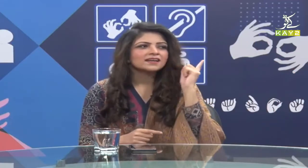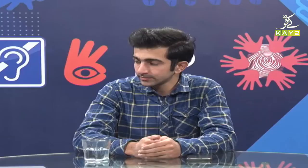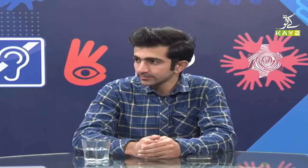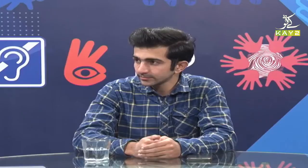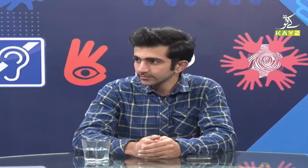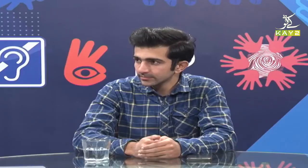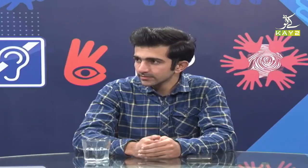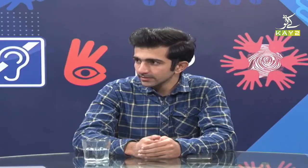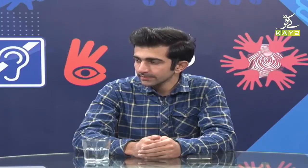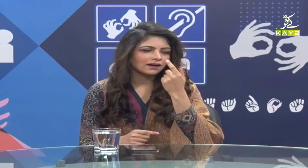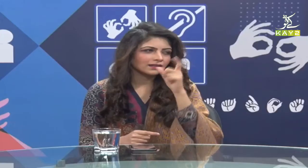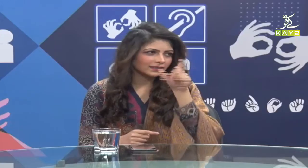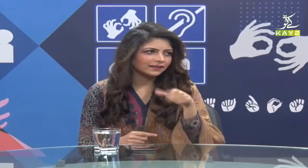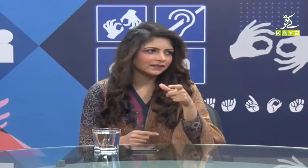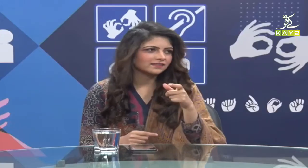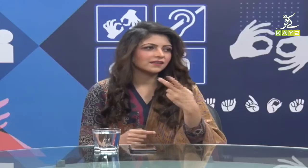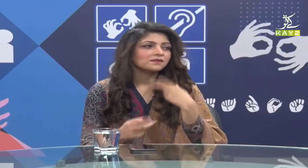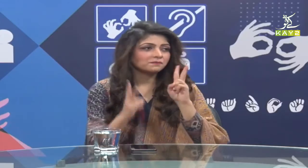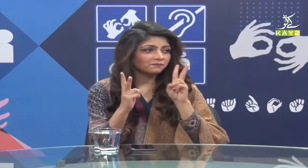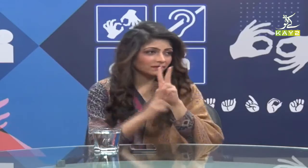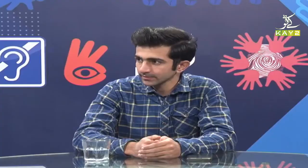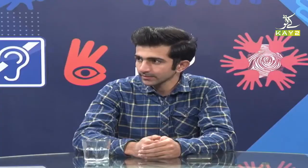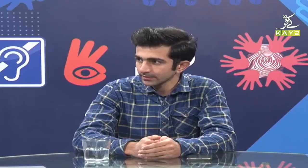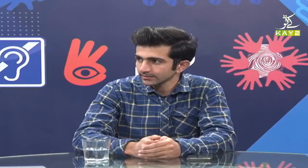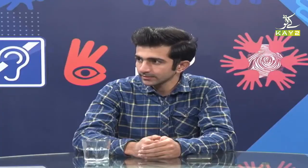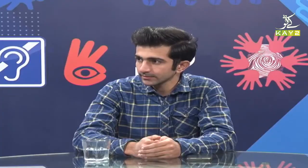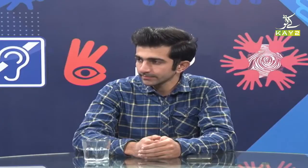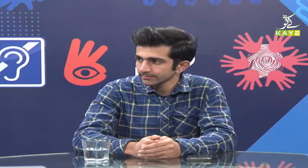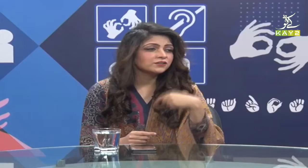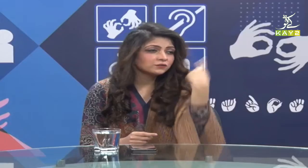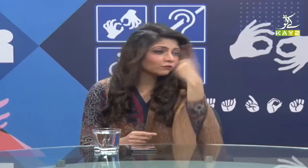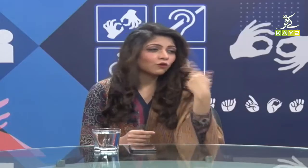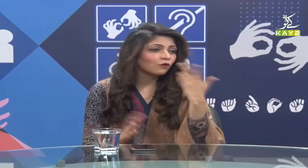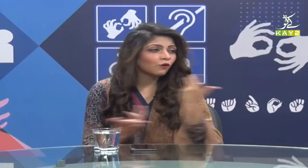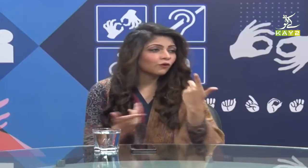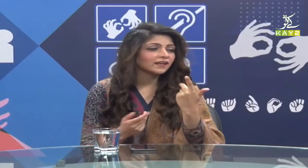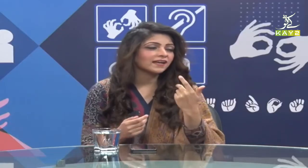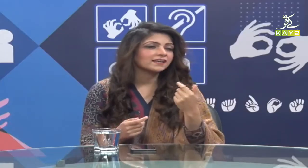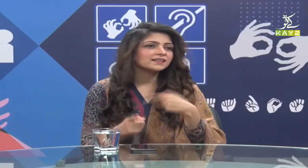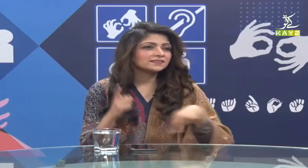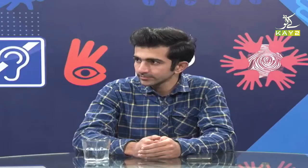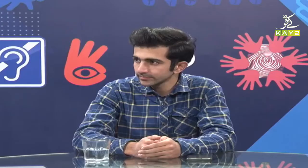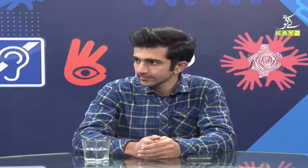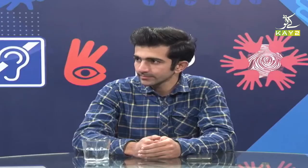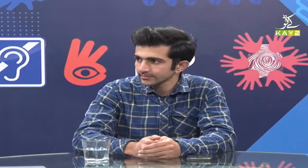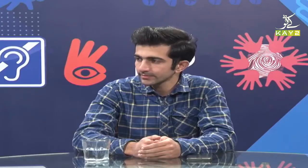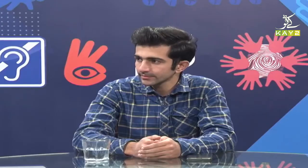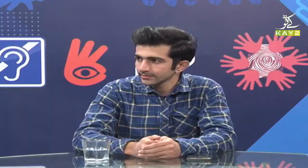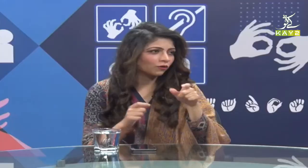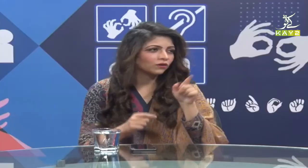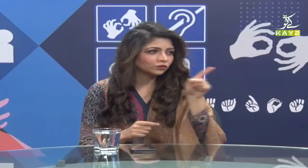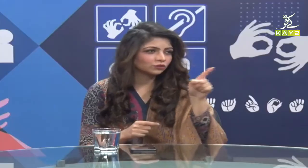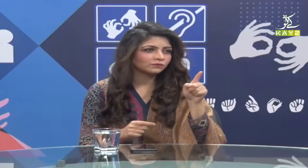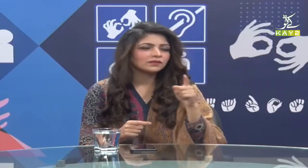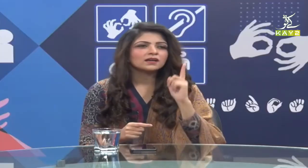एक डेफ लड़का या लड़की से मिलवाते हैं। तो आज वो कौन है जो हम